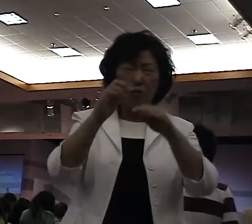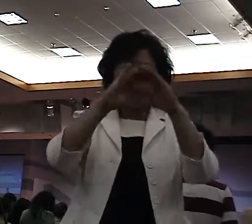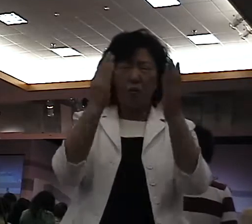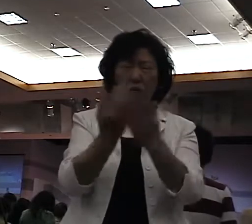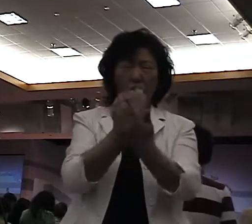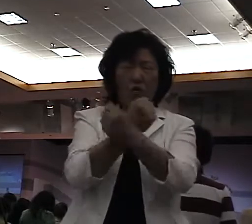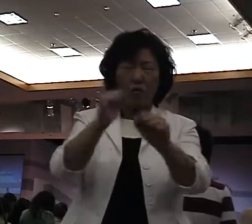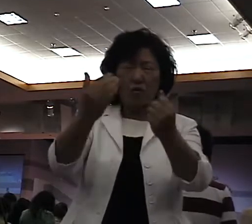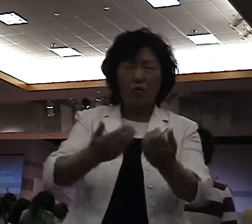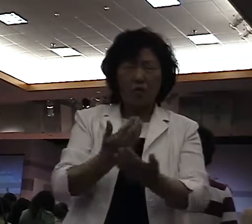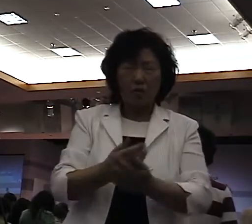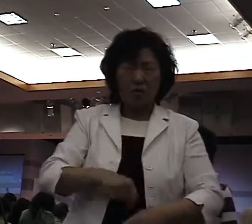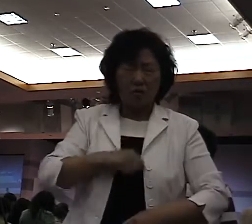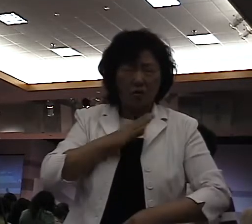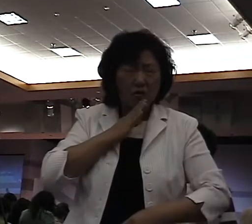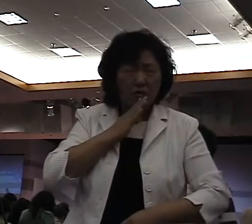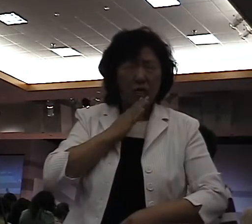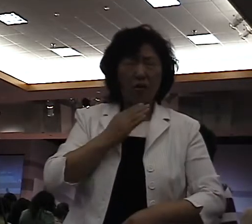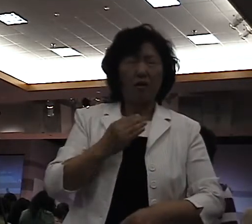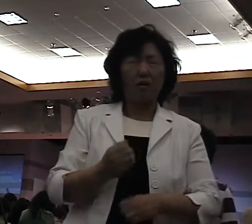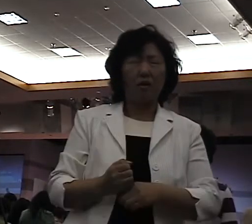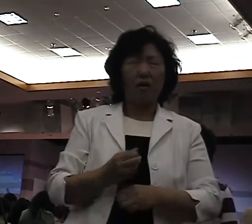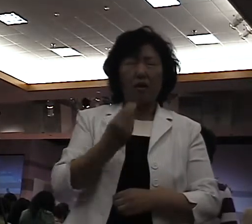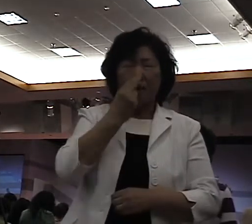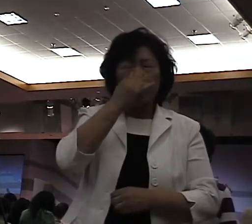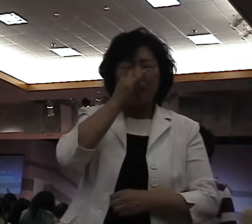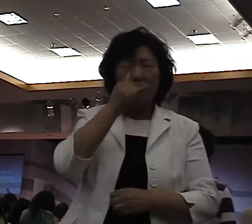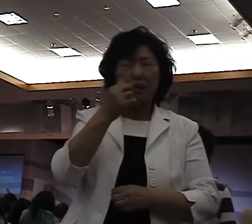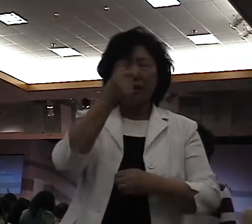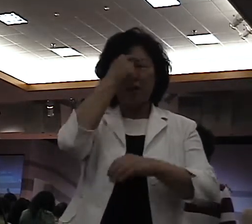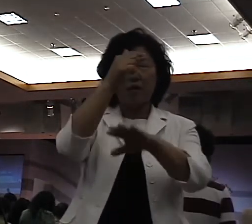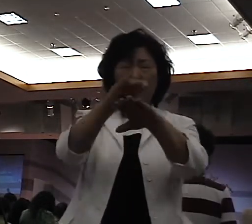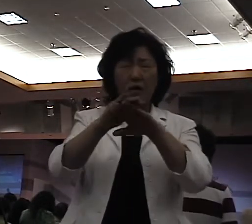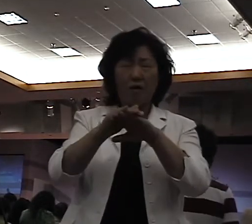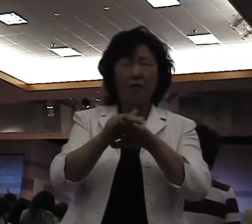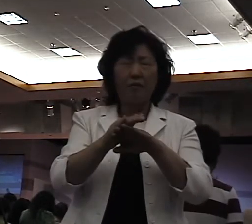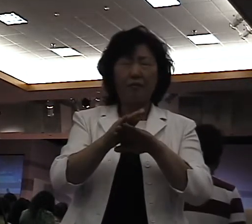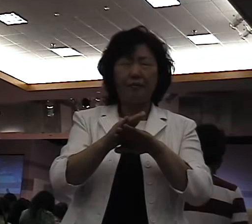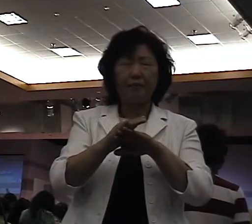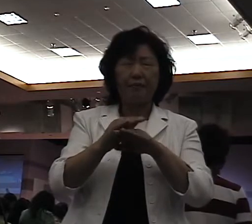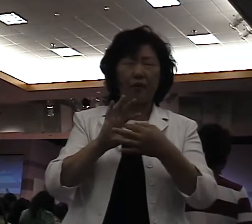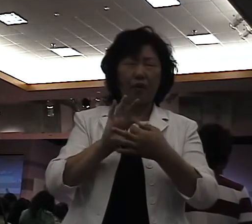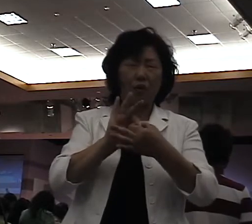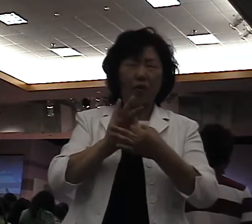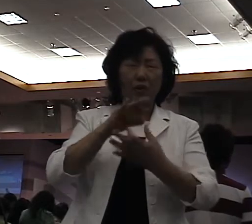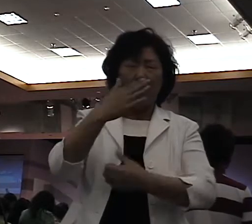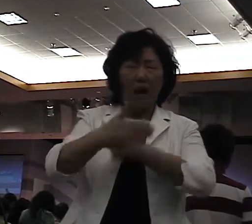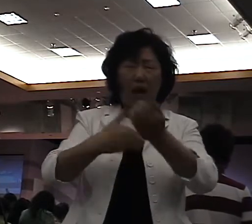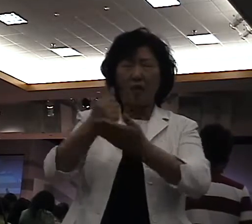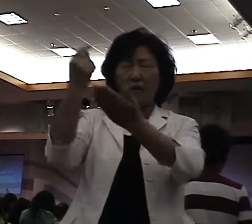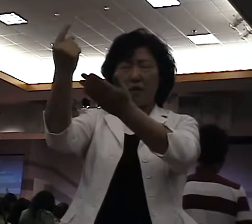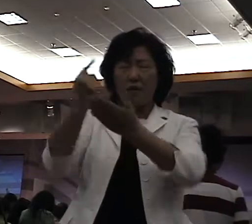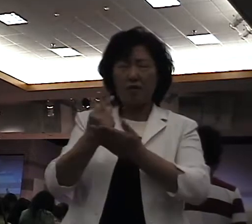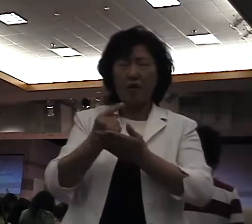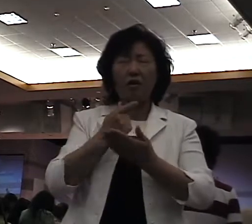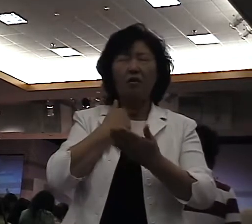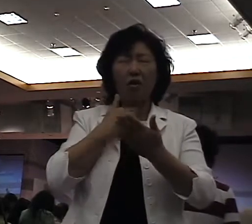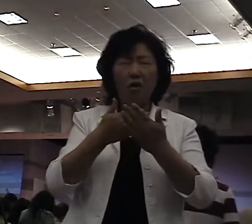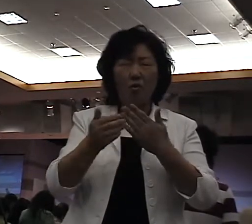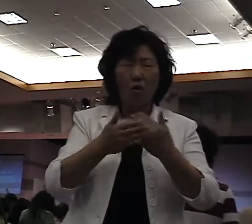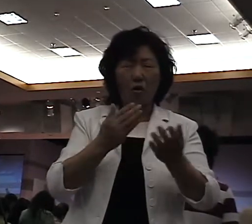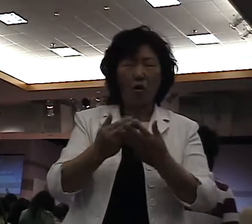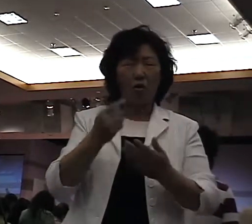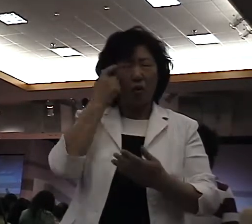주님이 기뻐하시는 살아있고 생명력 있는 참 예배를 통하여서 하나님의 임재를 체험하며 영적인 보혈을 풍성히